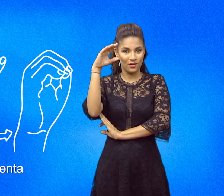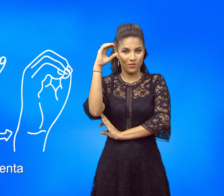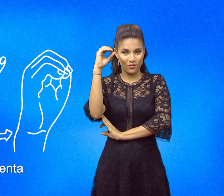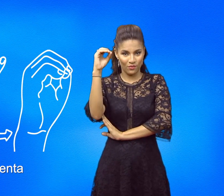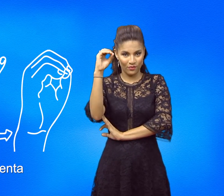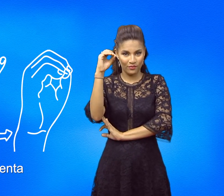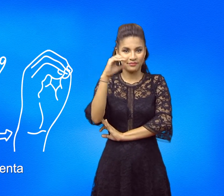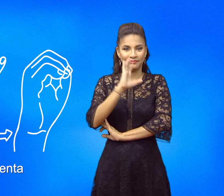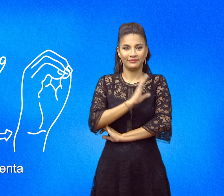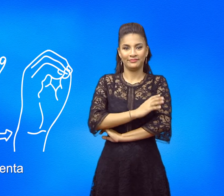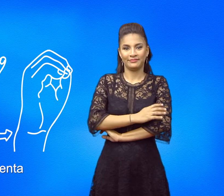40